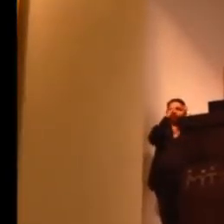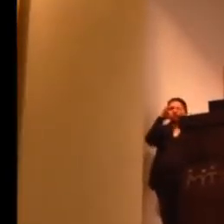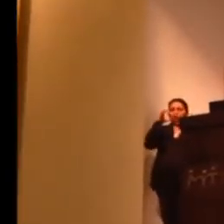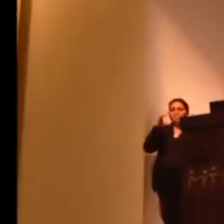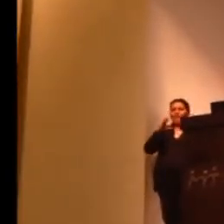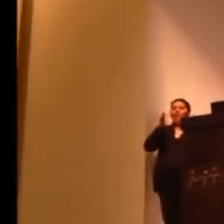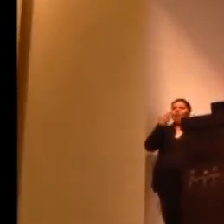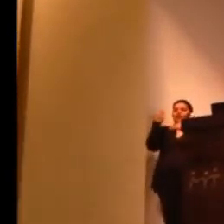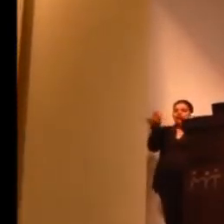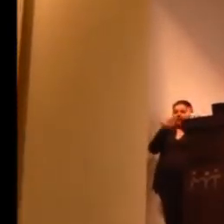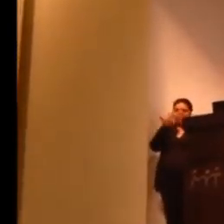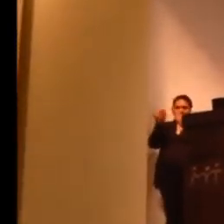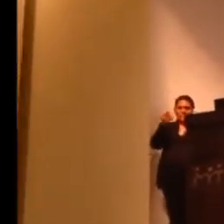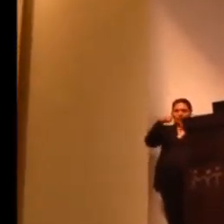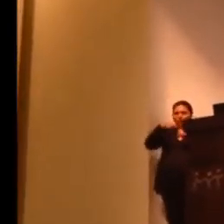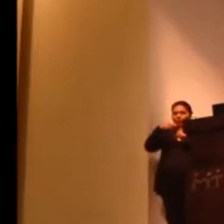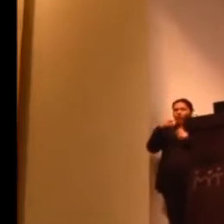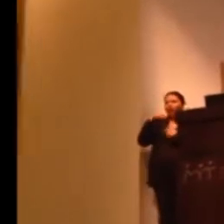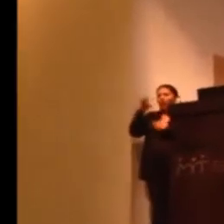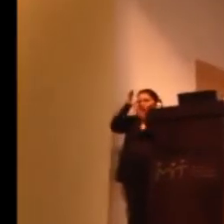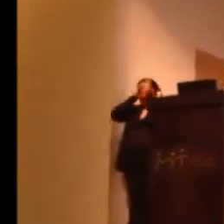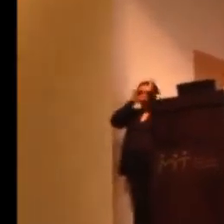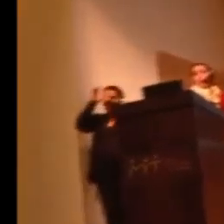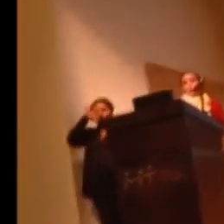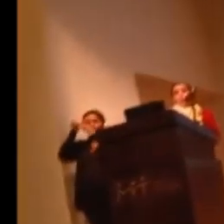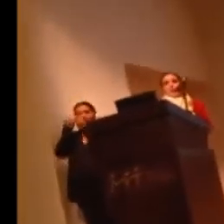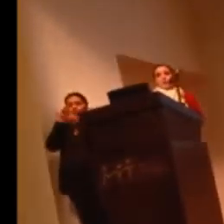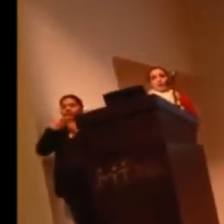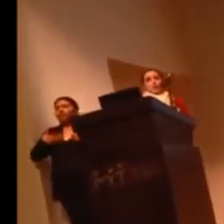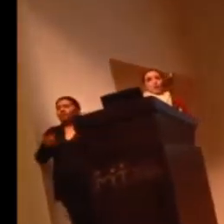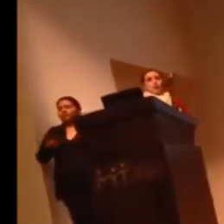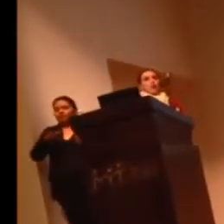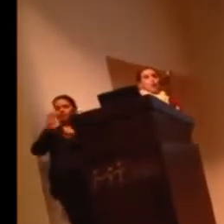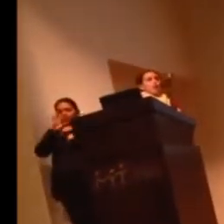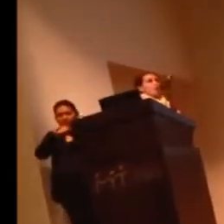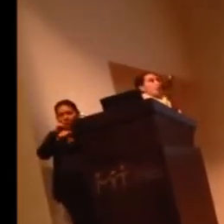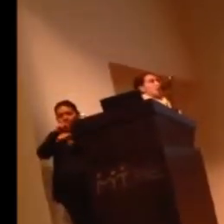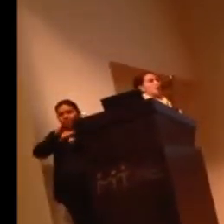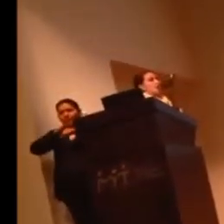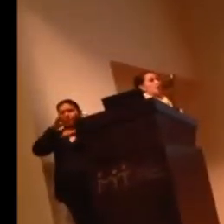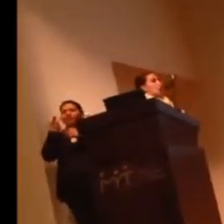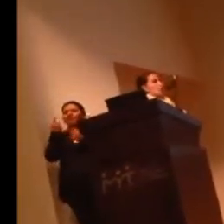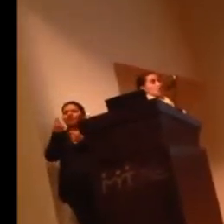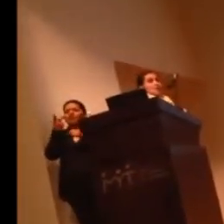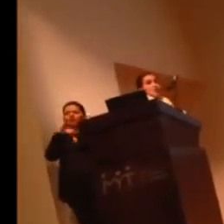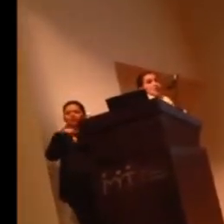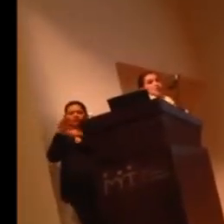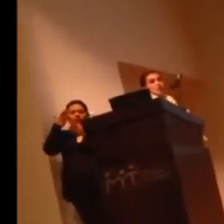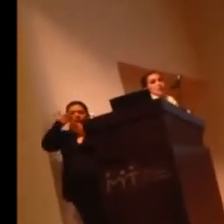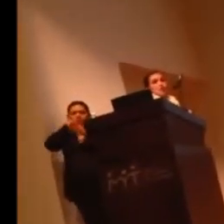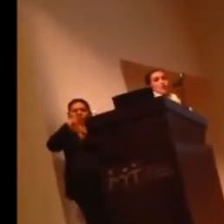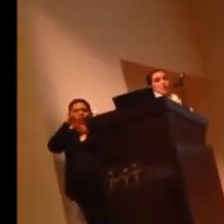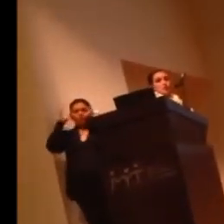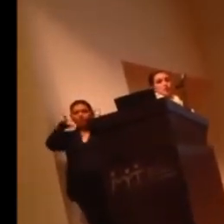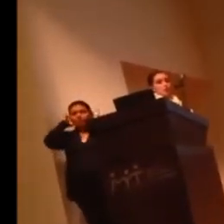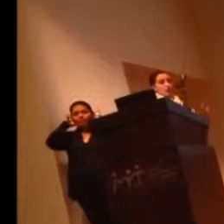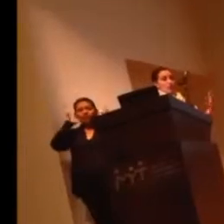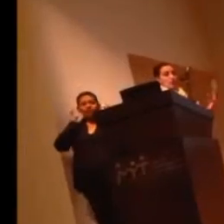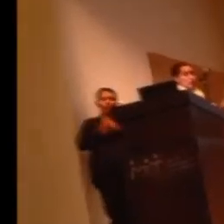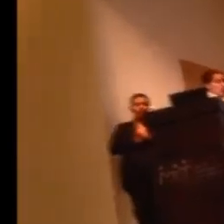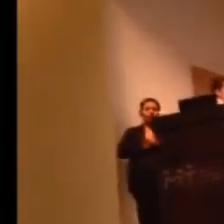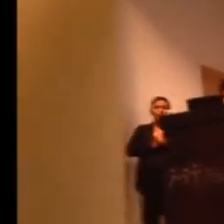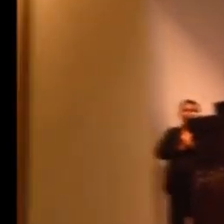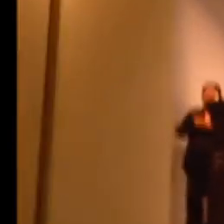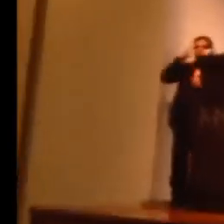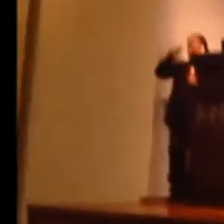y ahora las neurociencias pues, nos han permitido entender un poco más lo que sucede dentro del cerebro y cuáles son las reacciones que hay cuando hay un